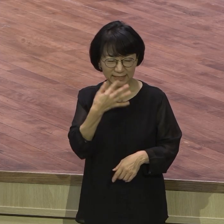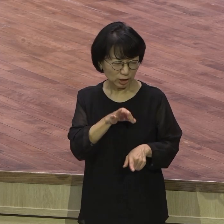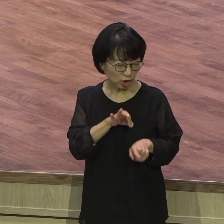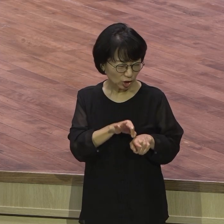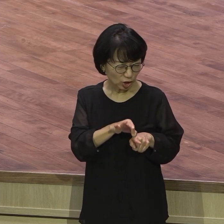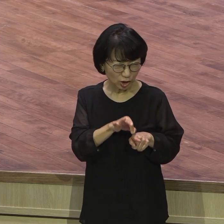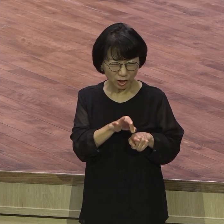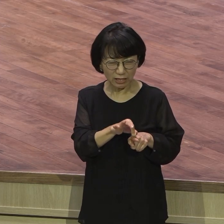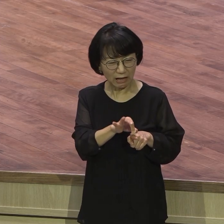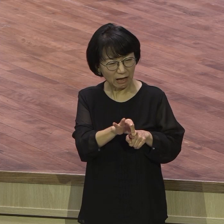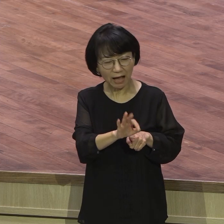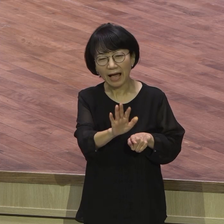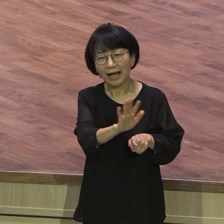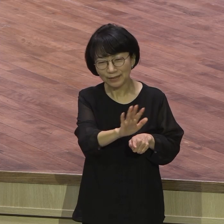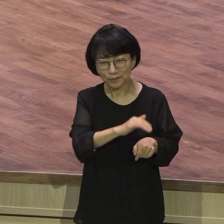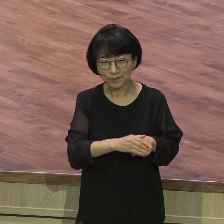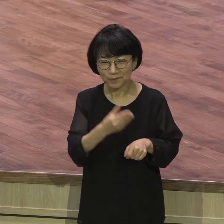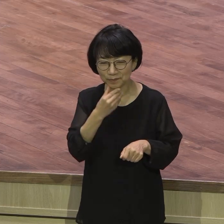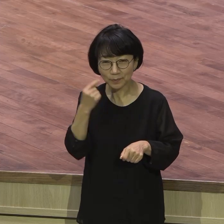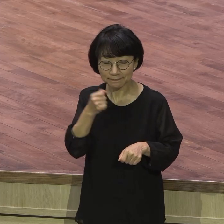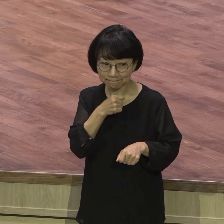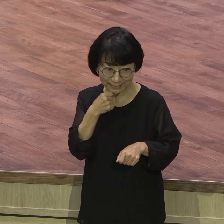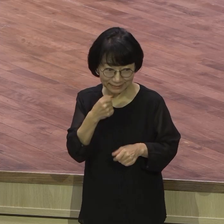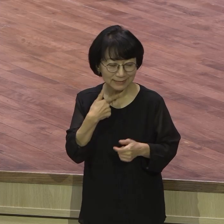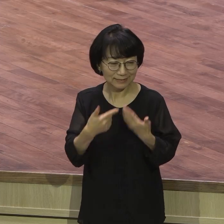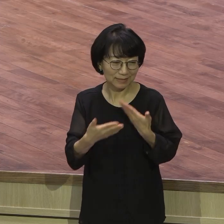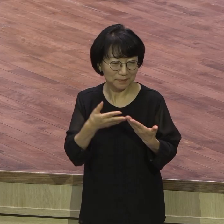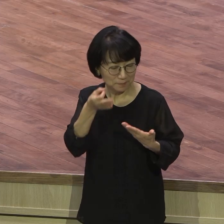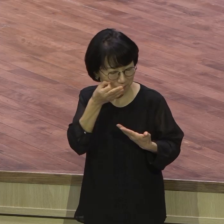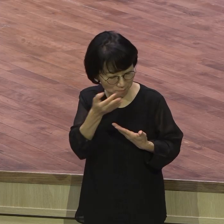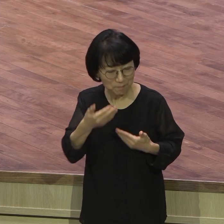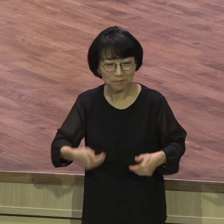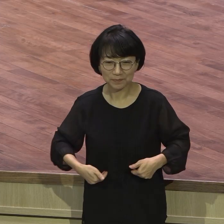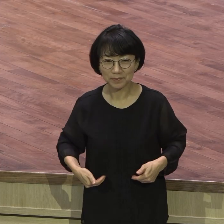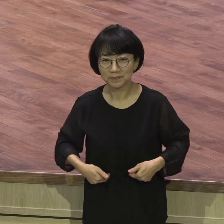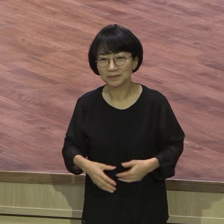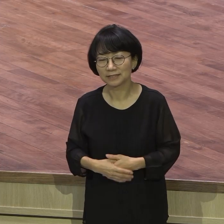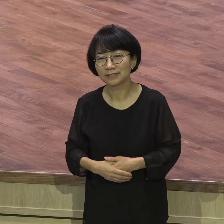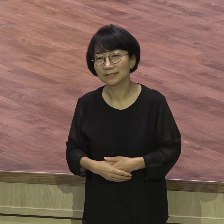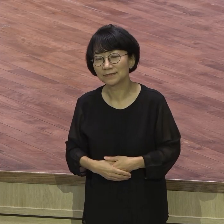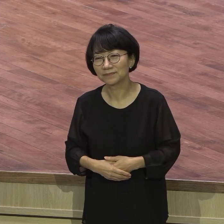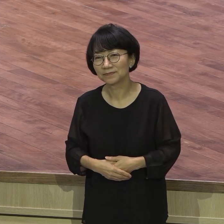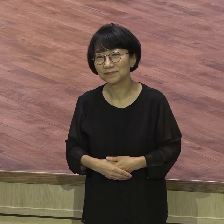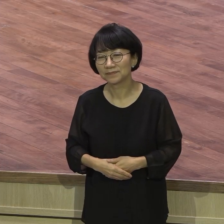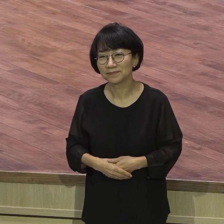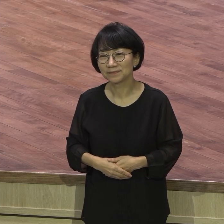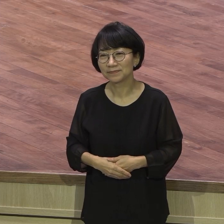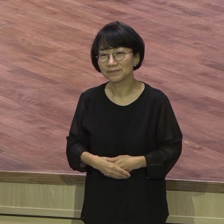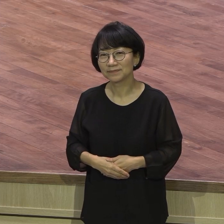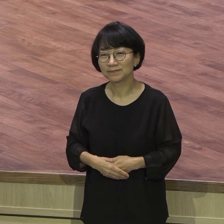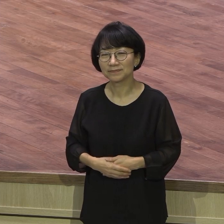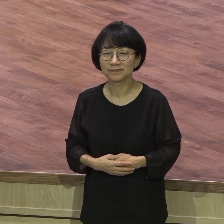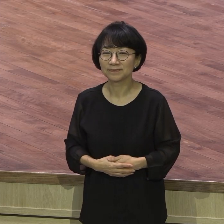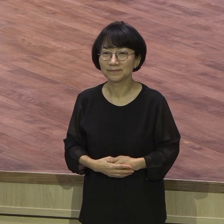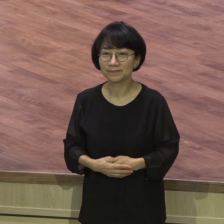아니잖아요 복음의 맛을 보여주라 자 이것에 대해서 중요한 것이 어떻게 하면 됩니까